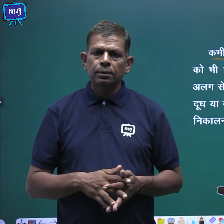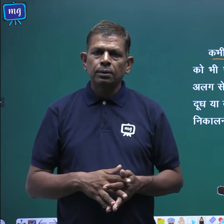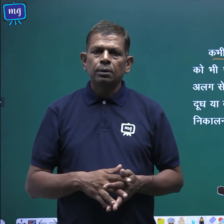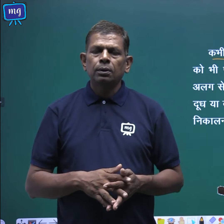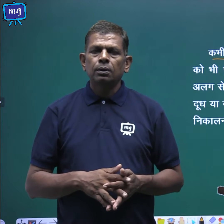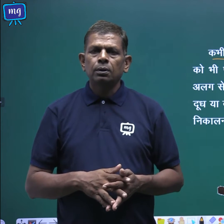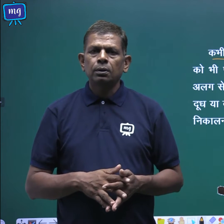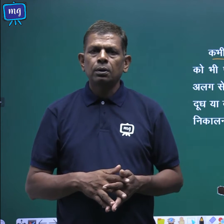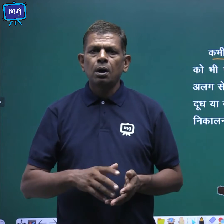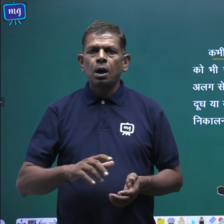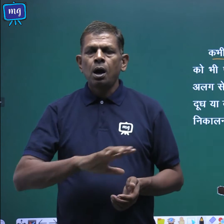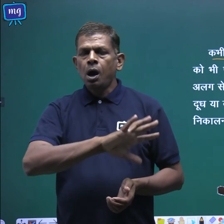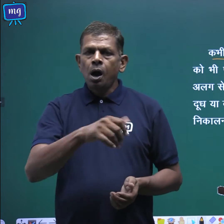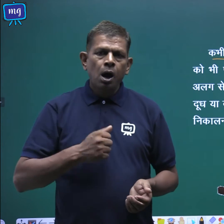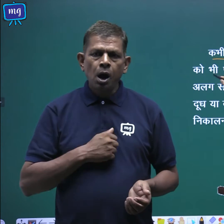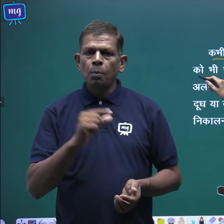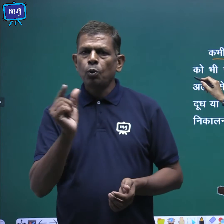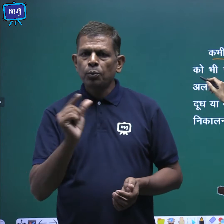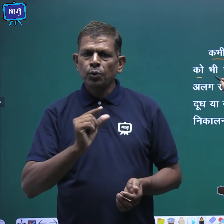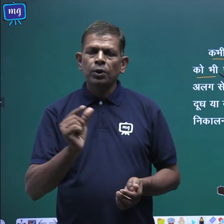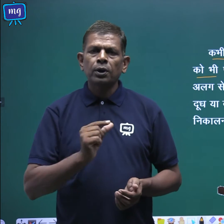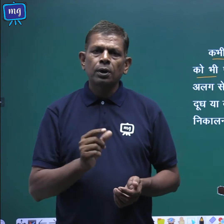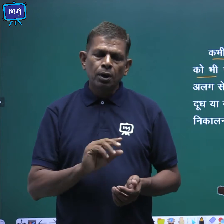हम उपयोगी पदार्थों को भी